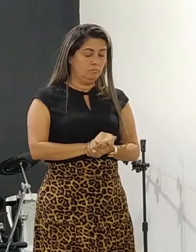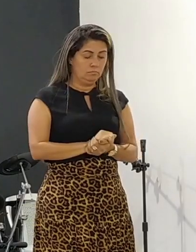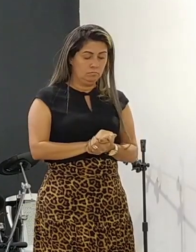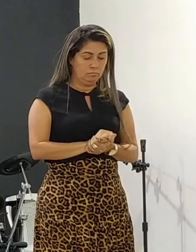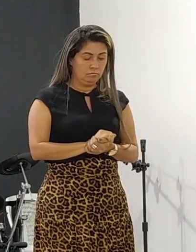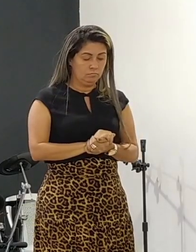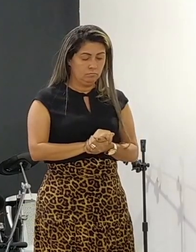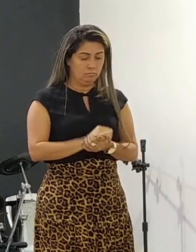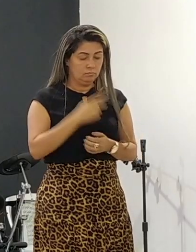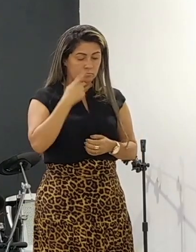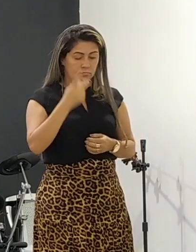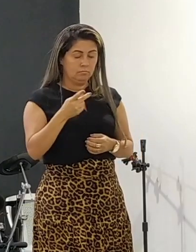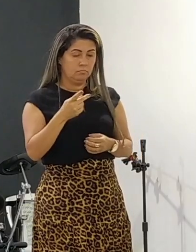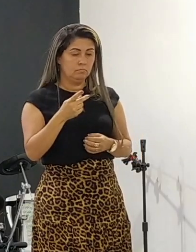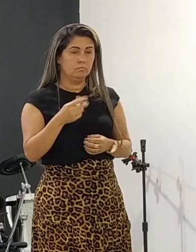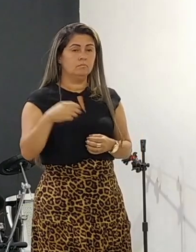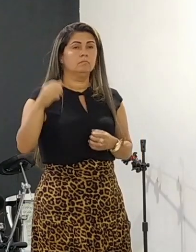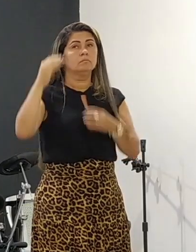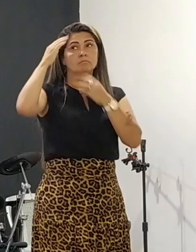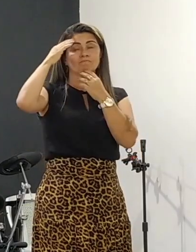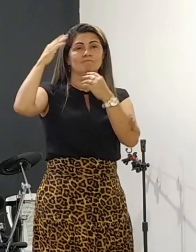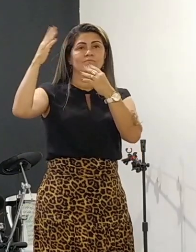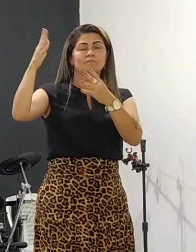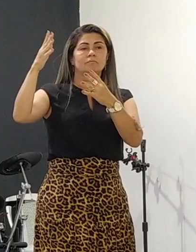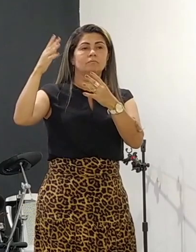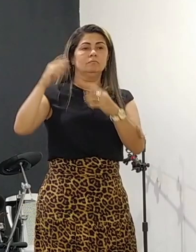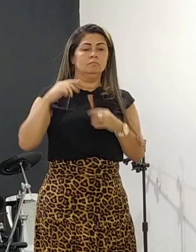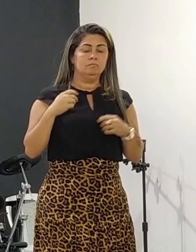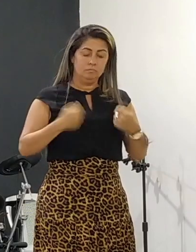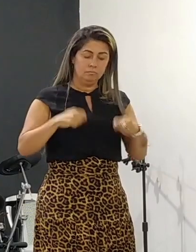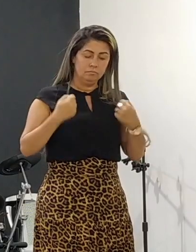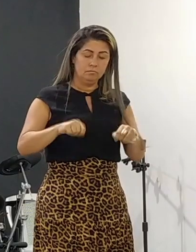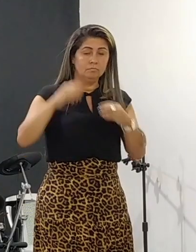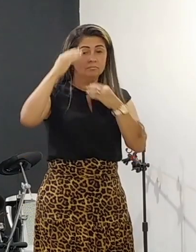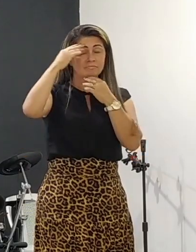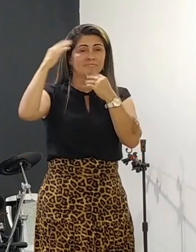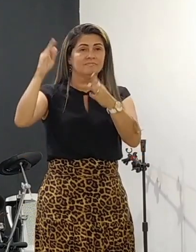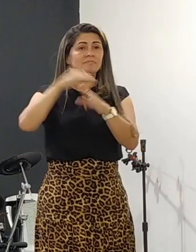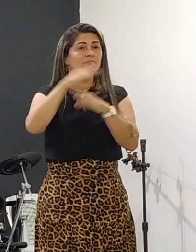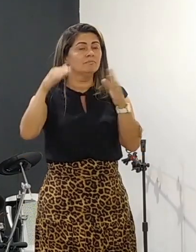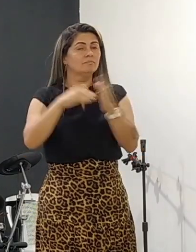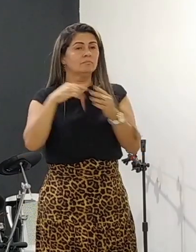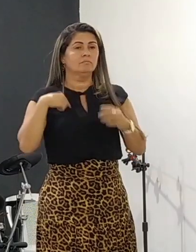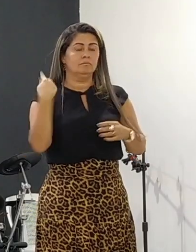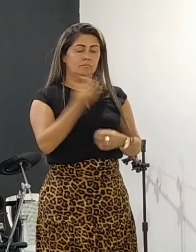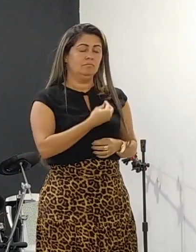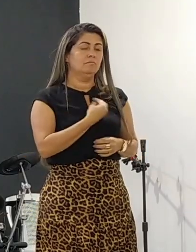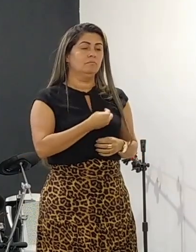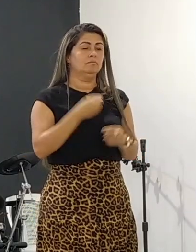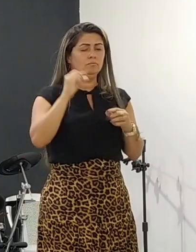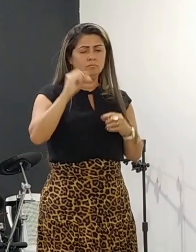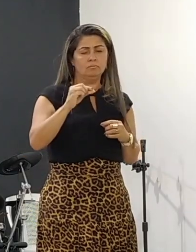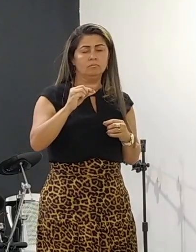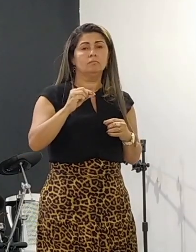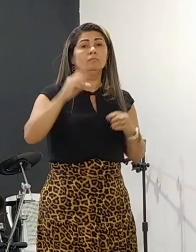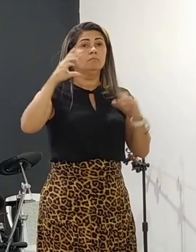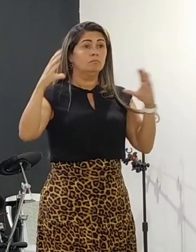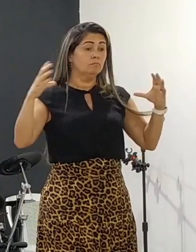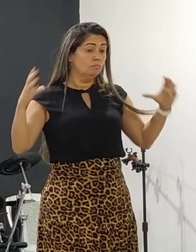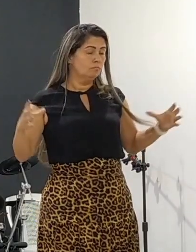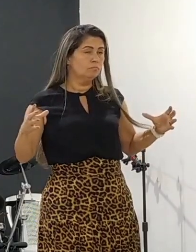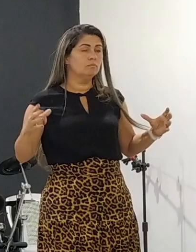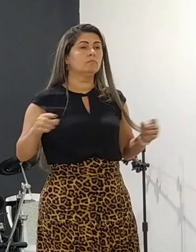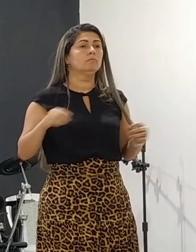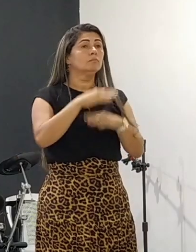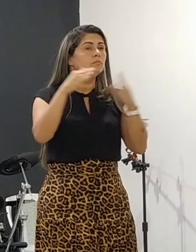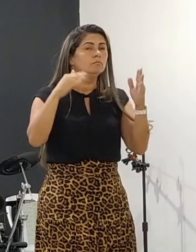coisas que eu falei na ontem foi sobre essa gratidão, que a gente deve ser grato por tudo na nossa vida, pelo muito, pelo pouco, por aquilo que Deus